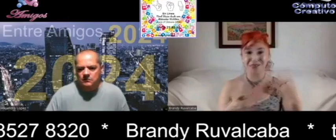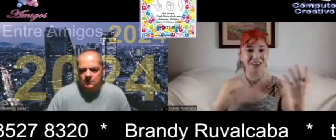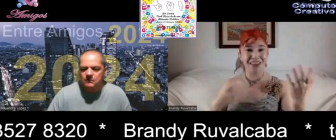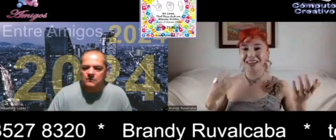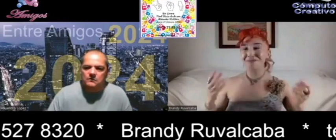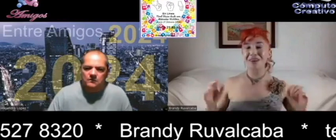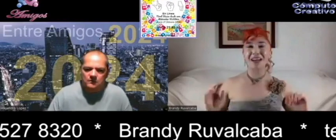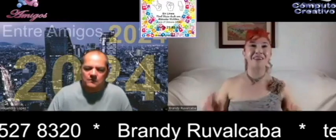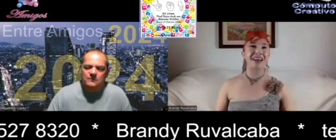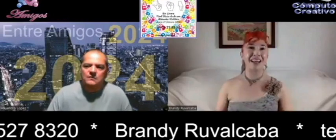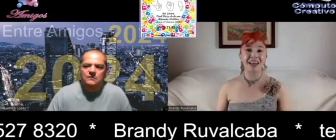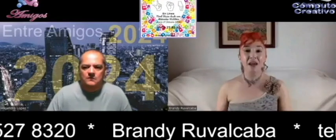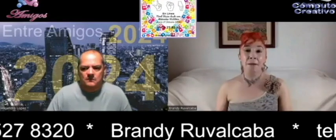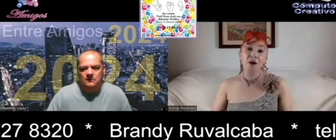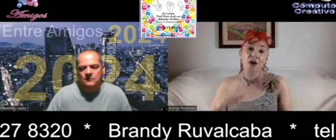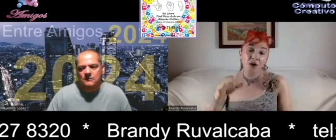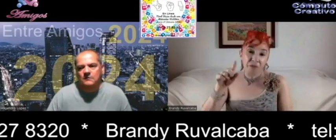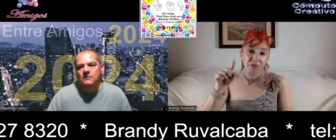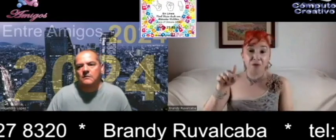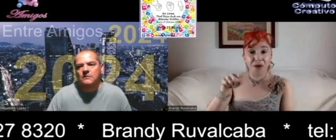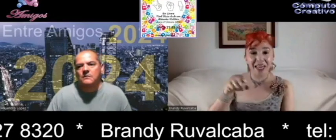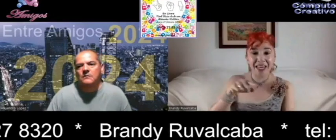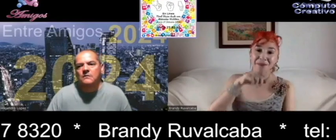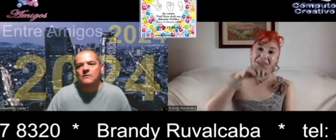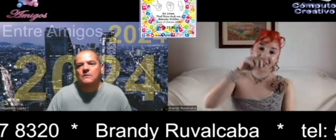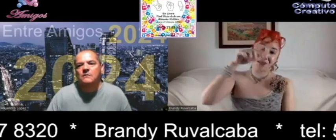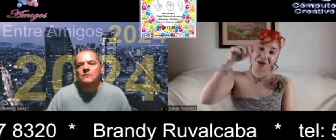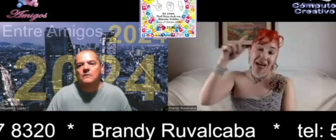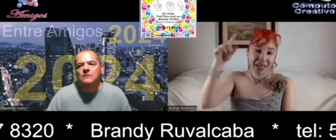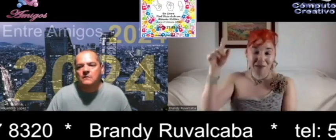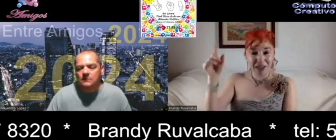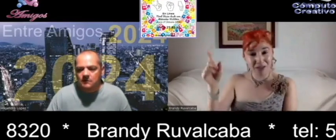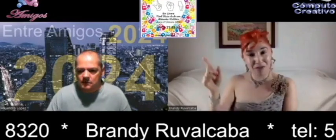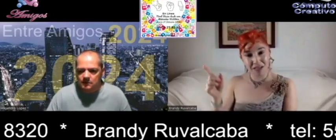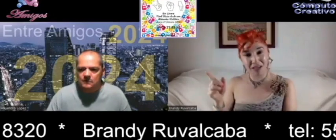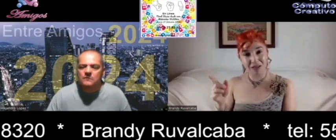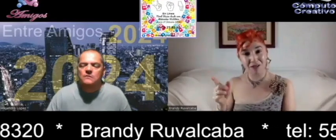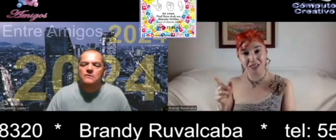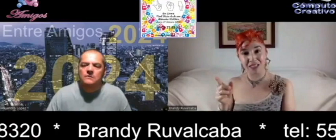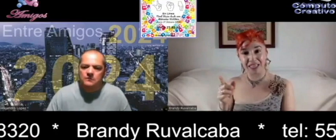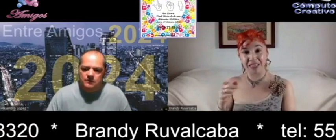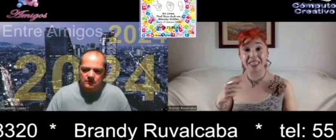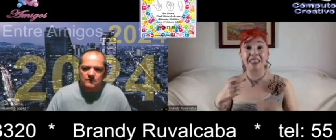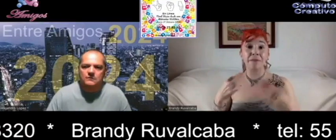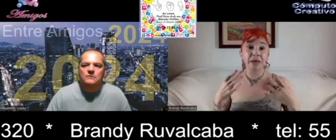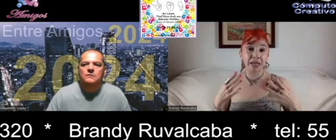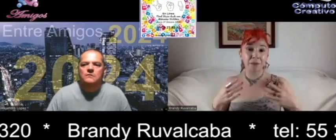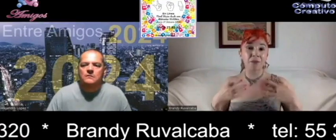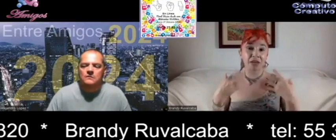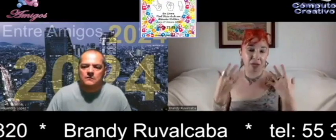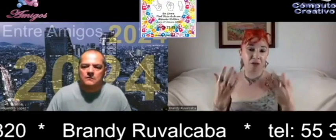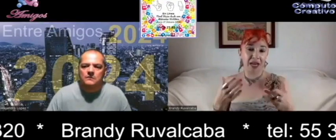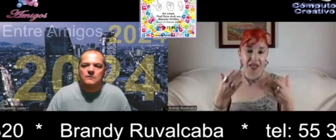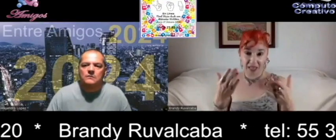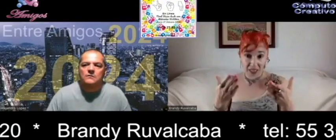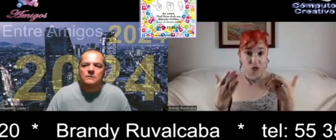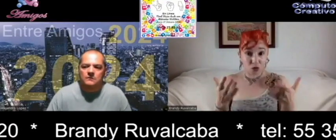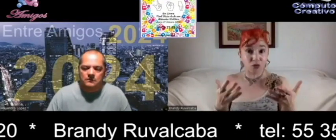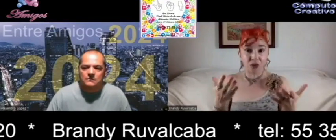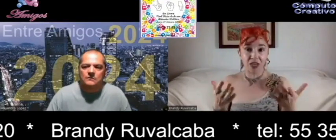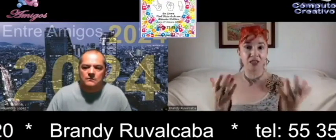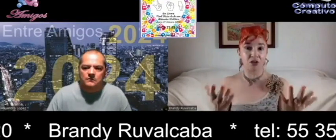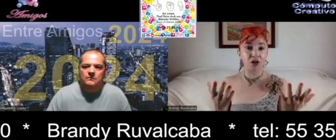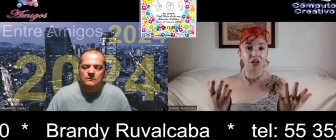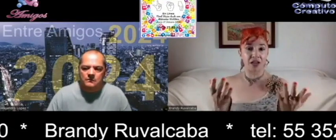mis coreografías, para bailar, bueno, me fue encaminando a ir aprendiendo más lenguas de señas y también en poder ayudar a gente,